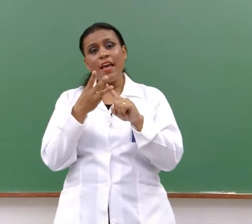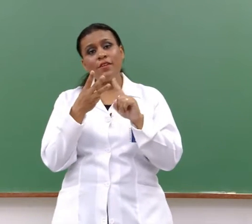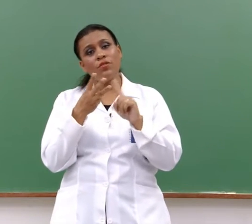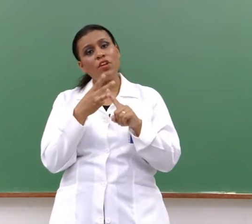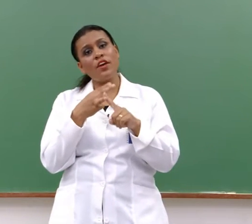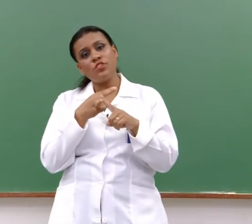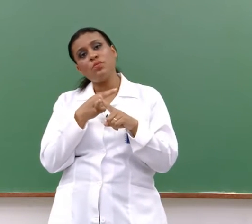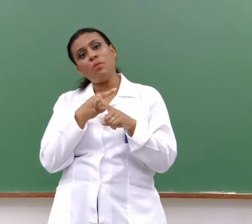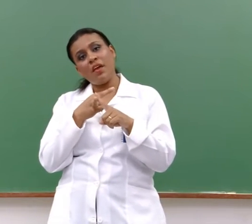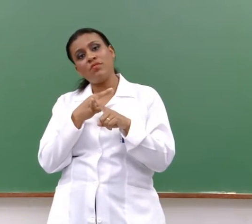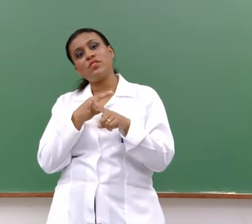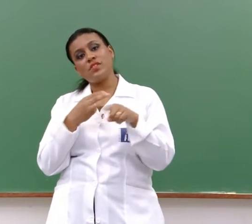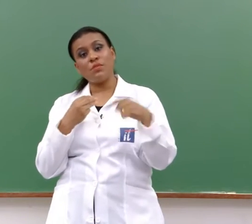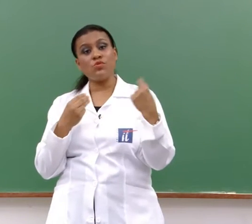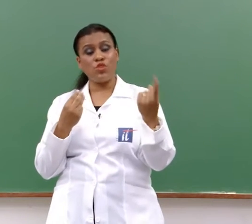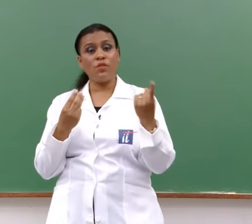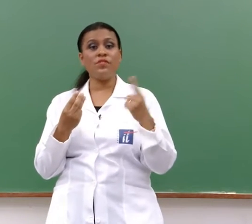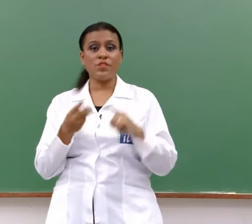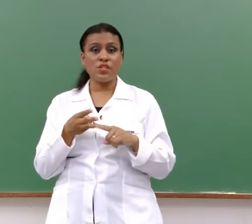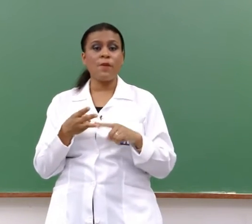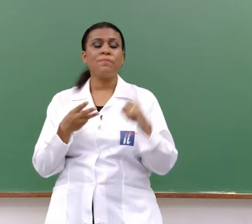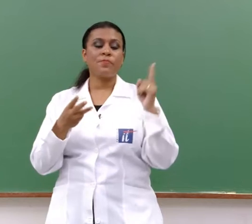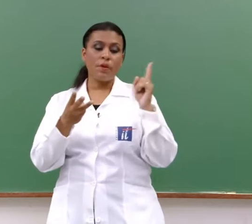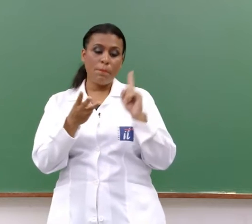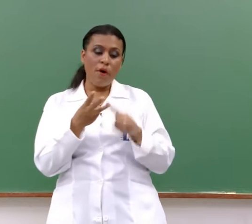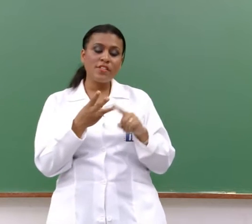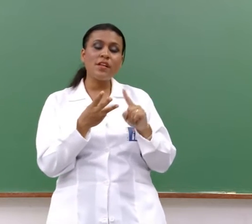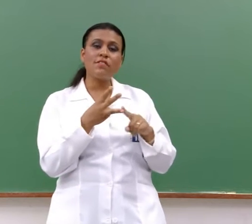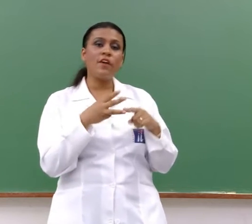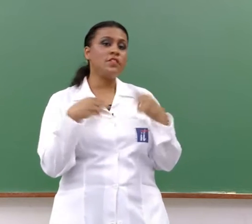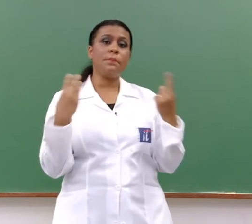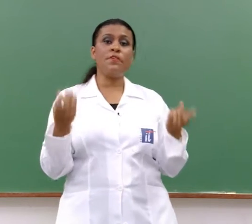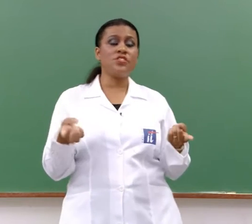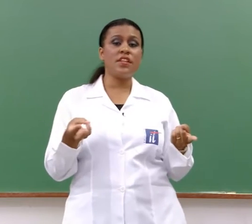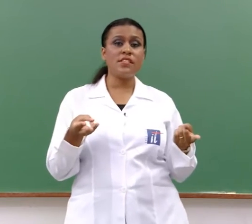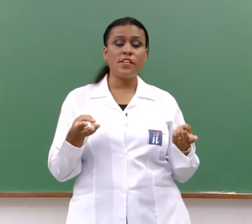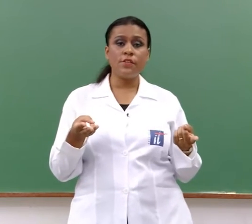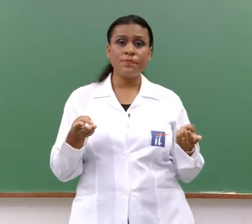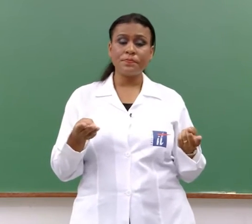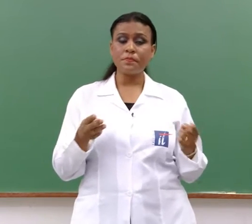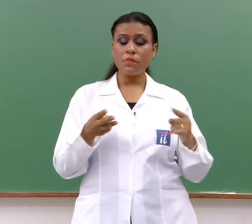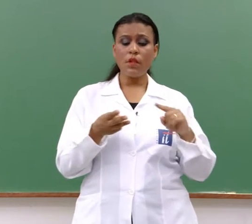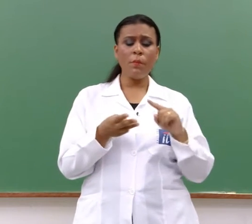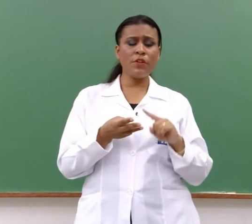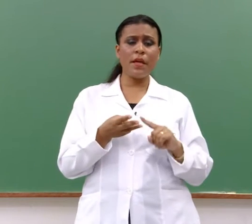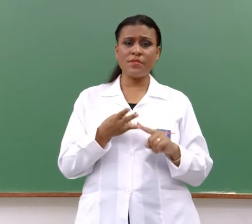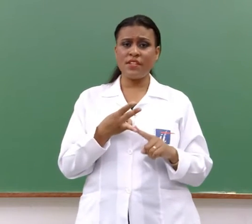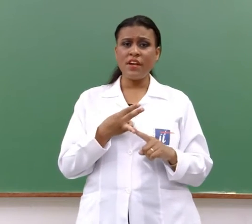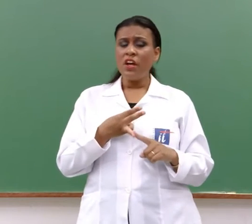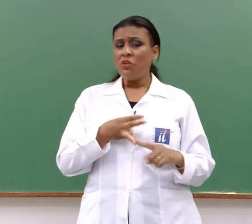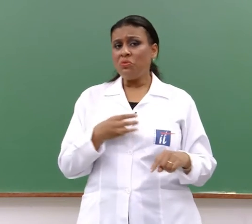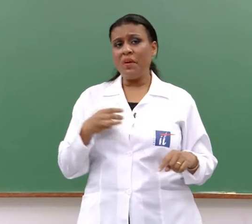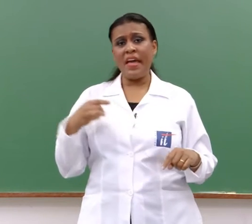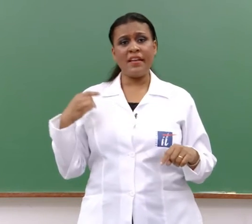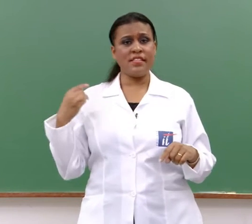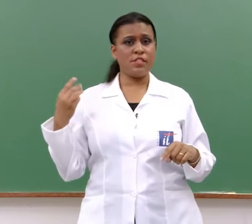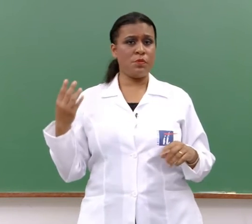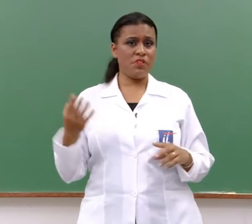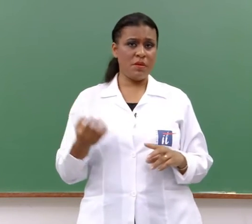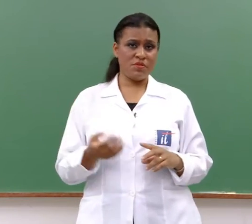Terceiro grande momento que estamos eu e você, pós-natal, depois de ter nascido. Podemos ter doenças, podemos